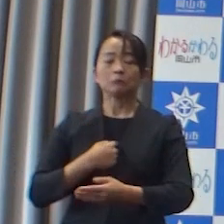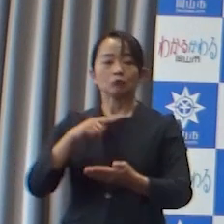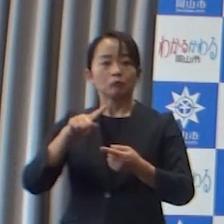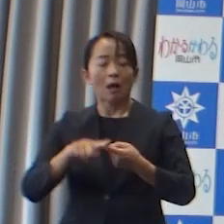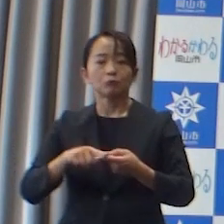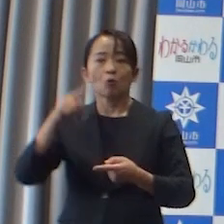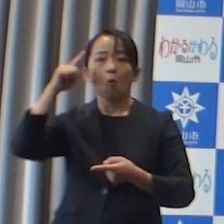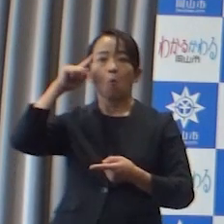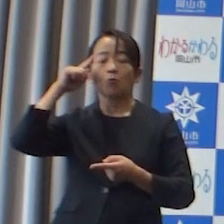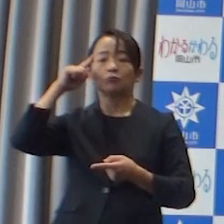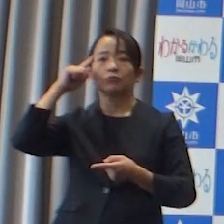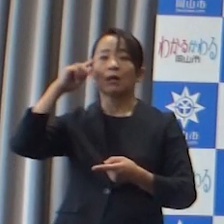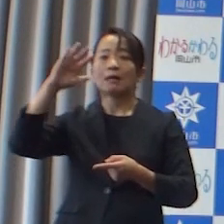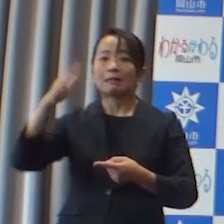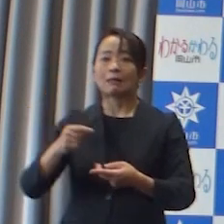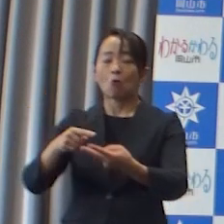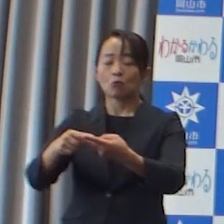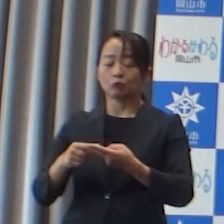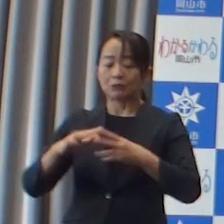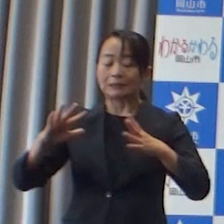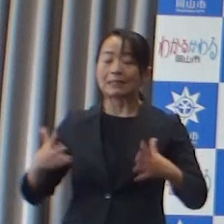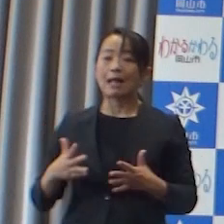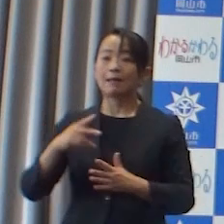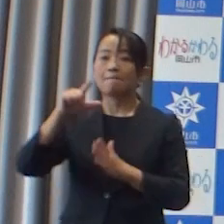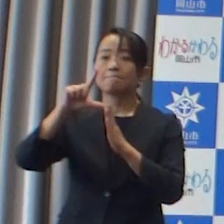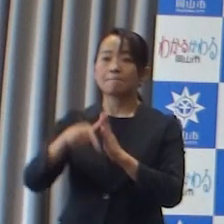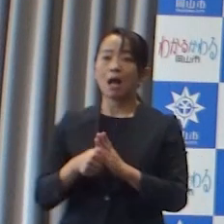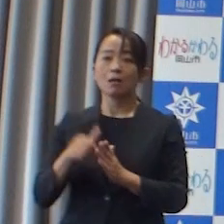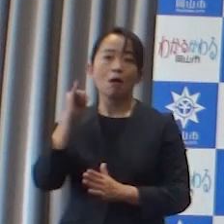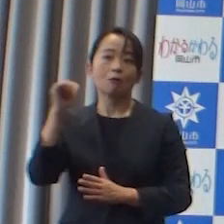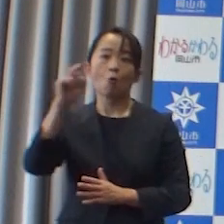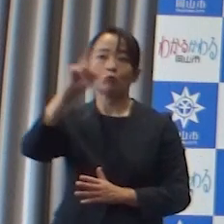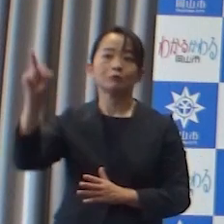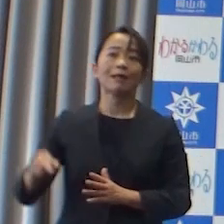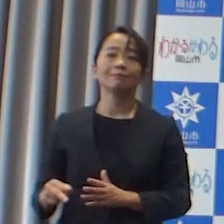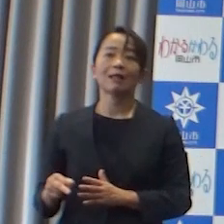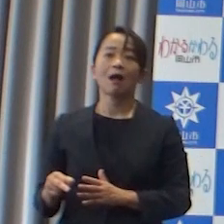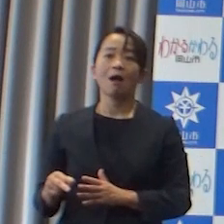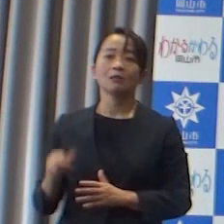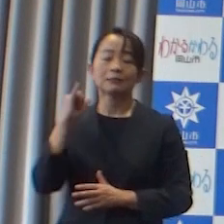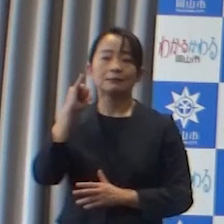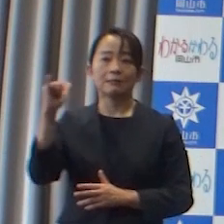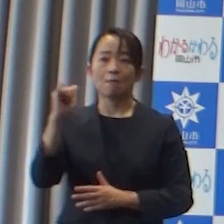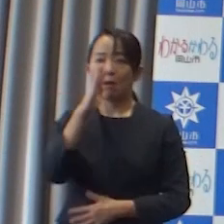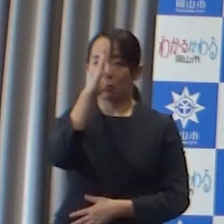知が届かない方はコールセンターまでお問い合わせをお願いしたいと思います。